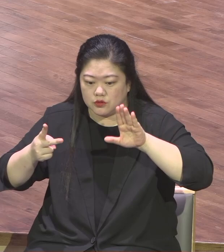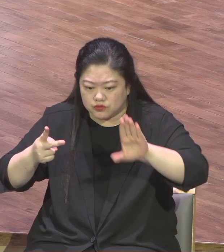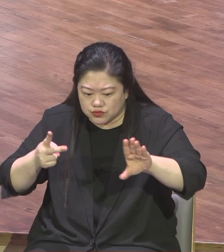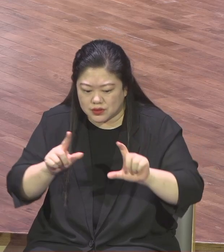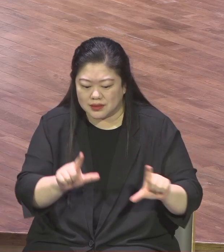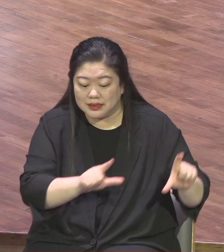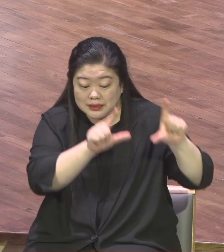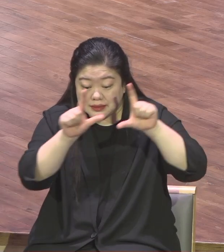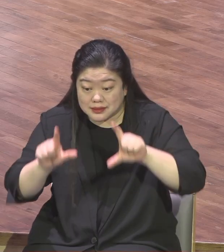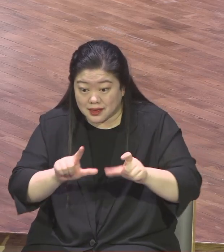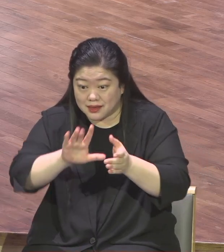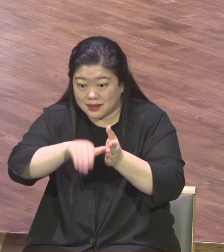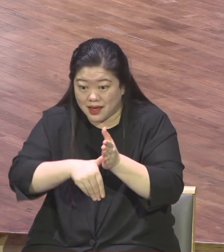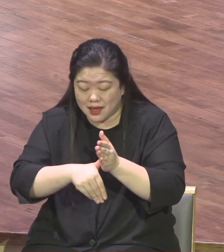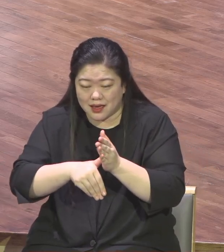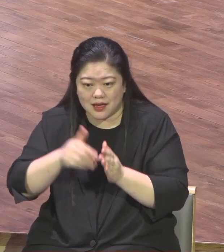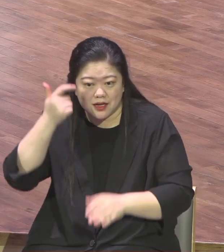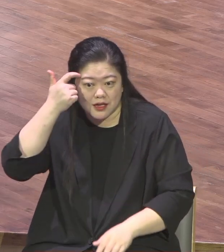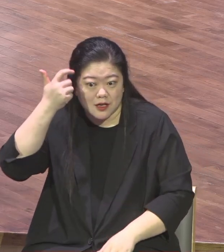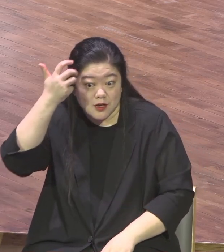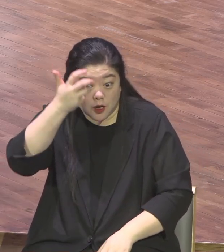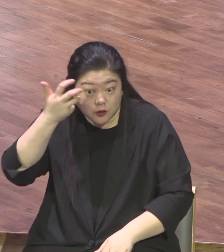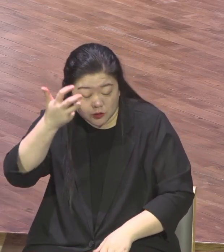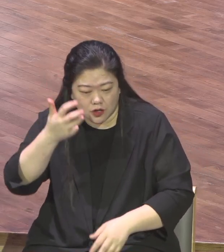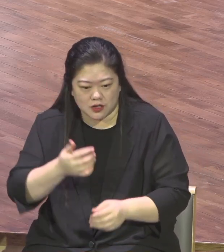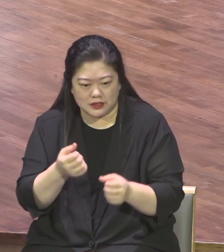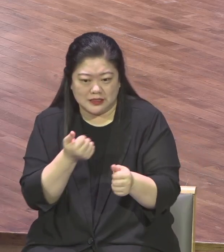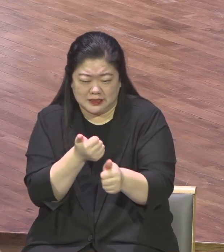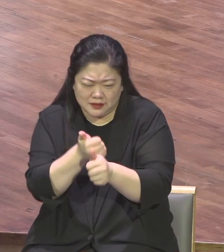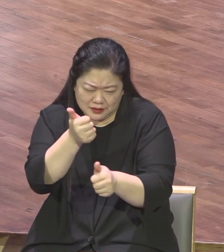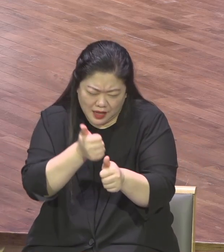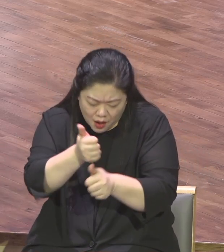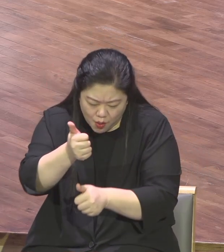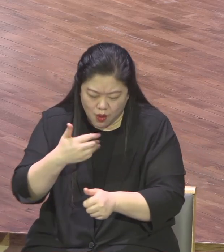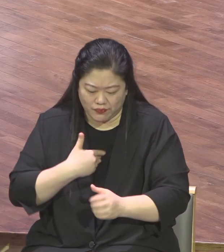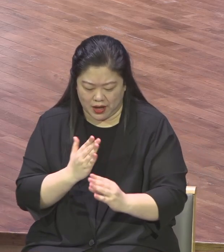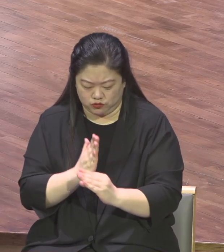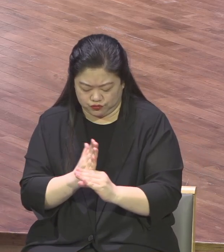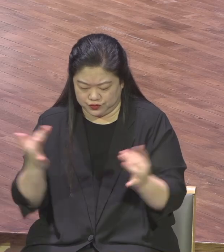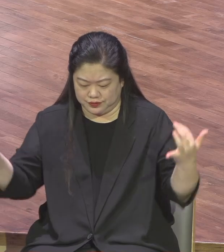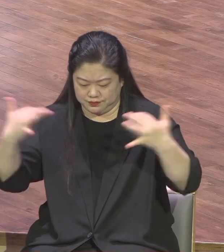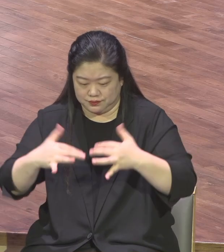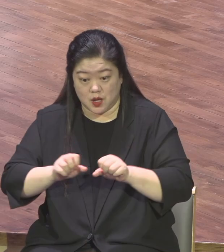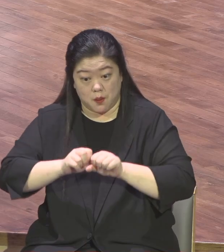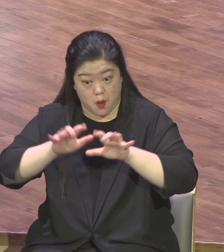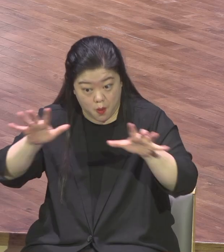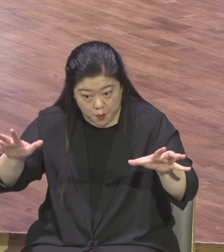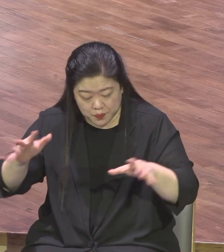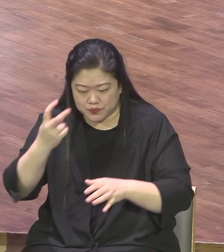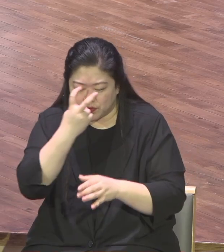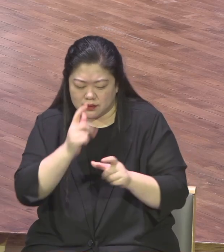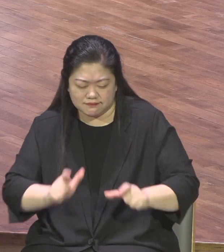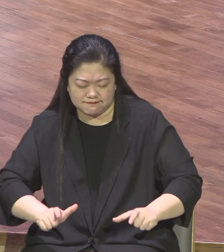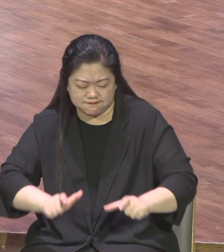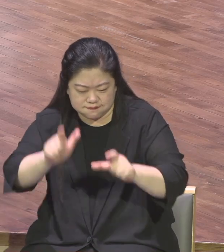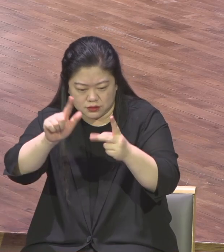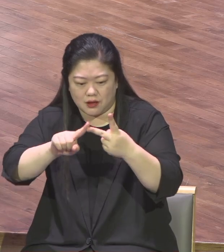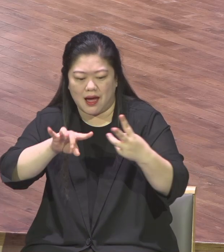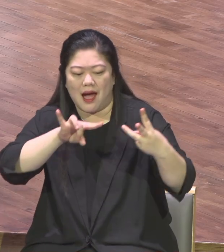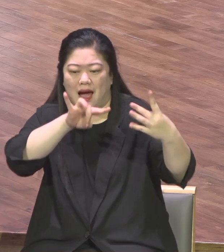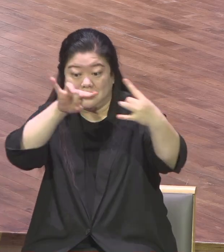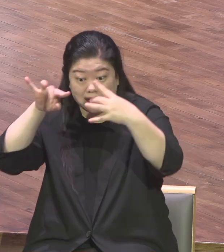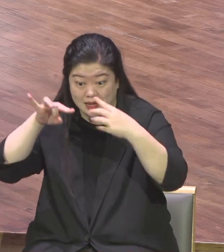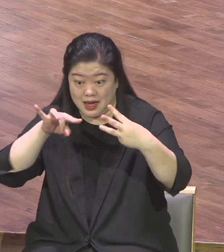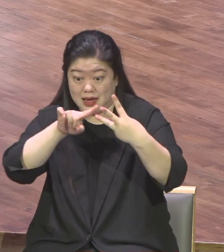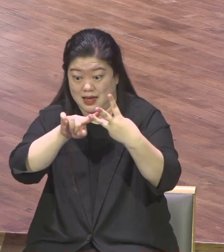삶의 현장에서 여러분 영적 플랫폼 파수망대 안테나의 이 역할을 잘 감당하며 그리스도의 절대 제자들